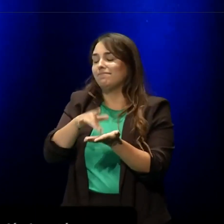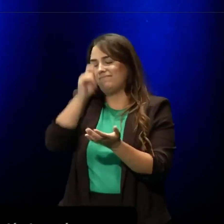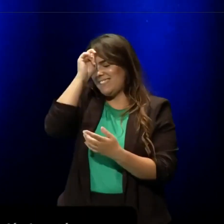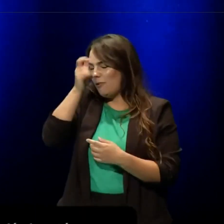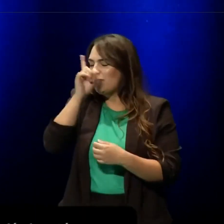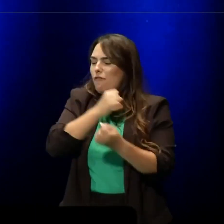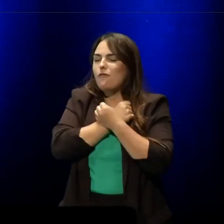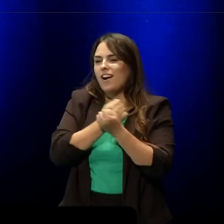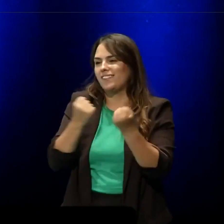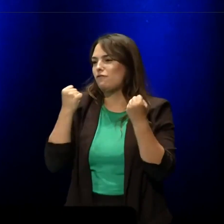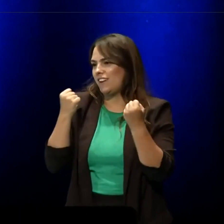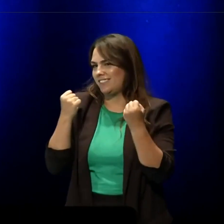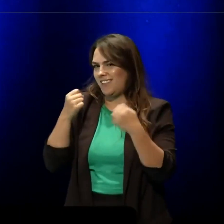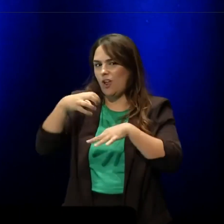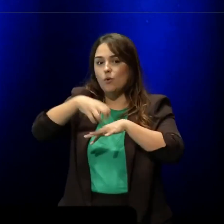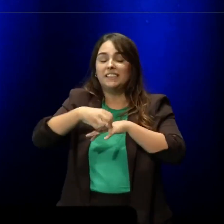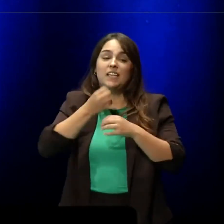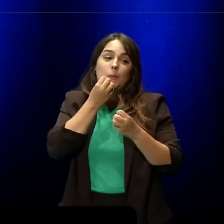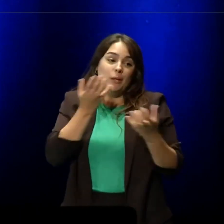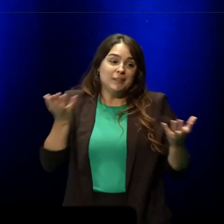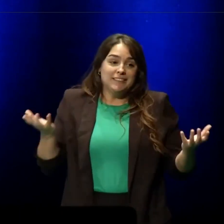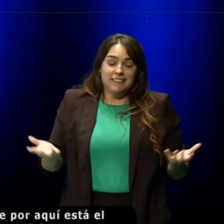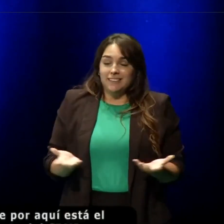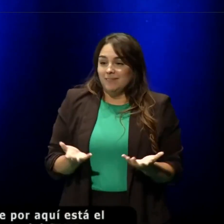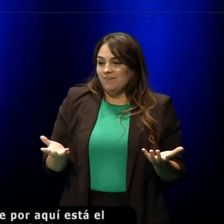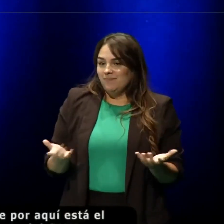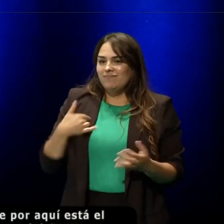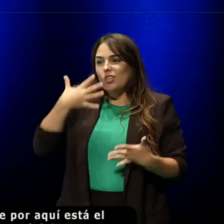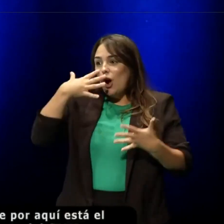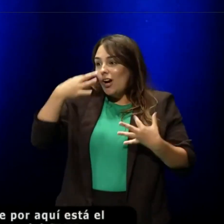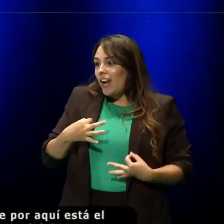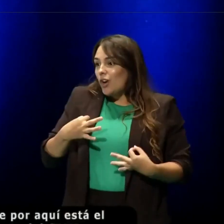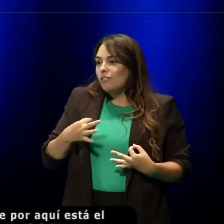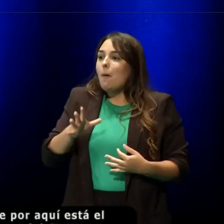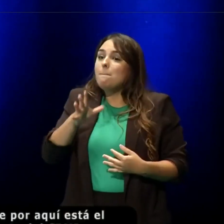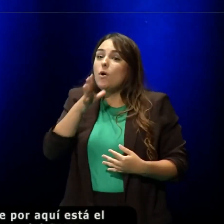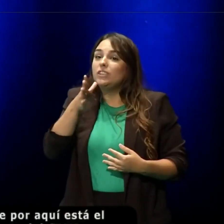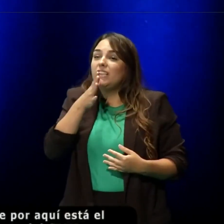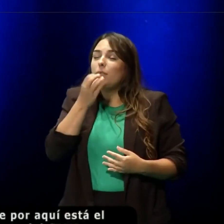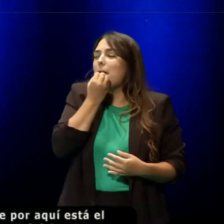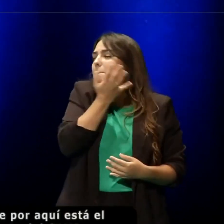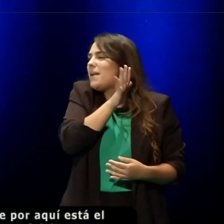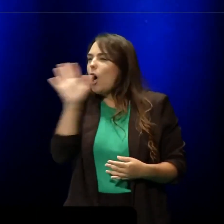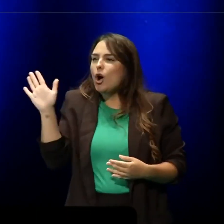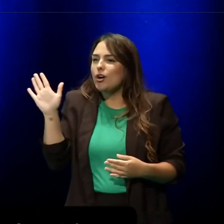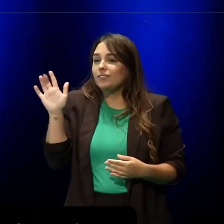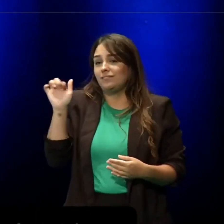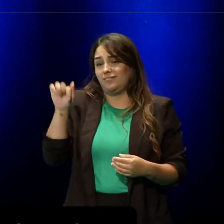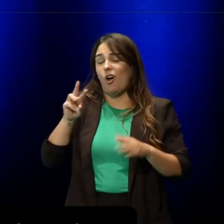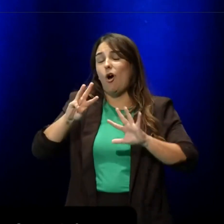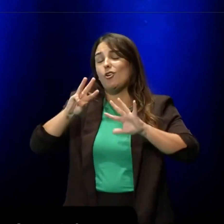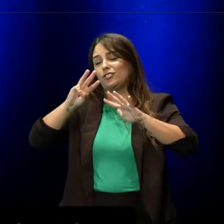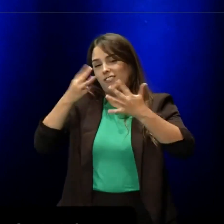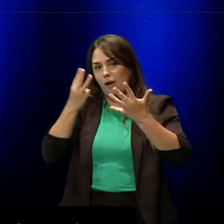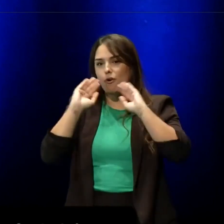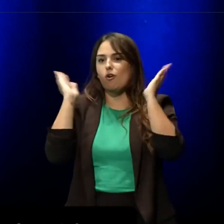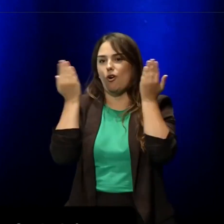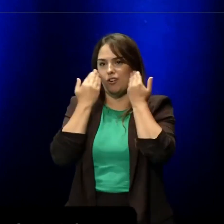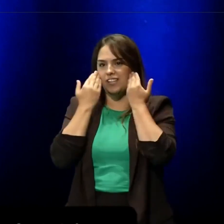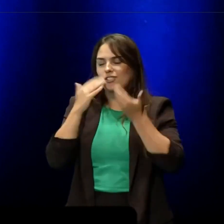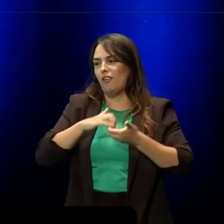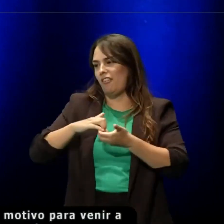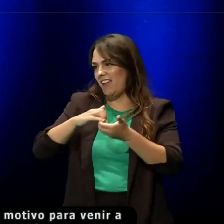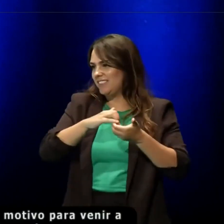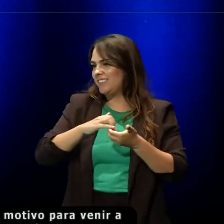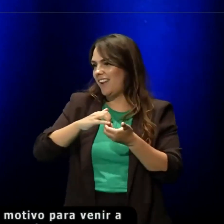un abrazo fuerte, Luis, y pues creo que no hay mejor motivo para venir a Extremadura que un congreso, el 8º congreso de la